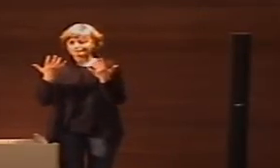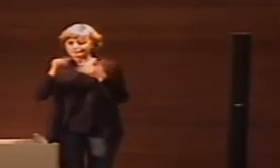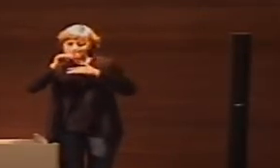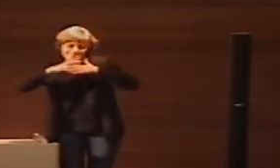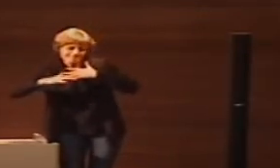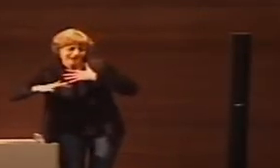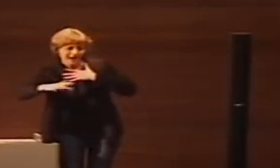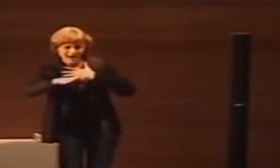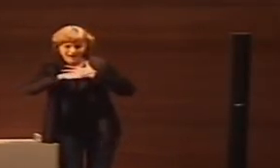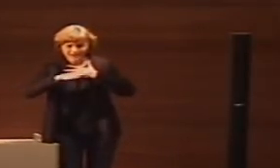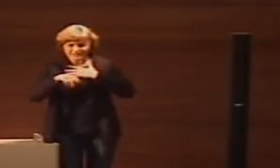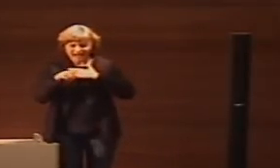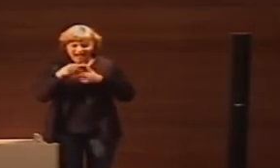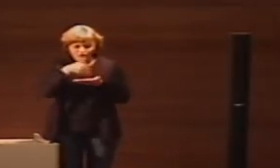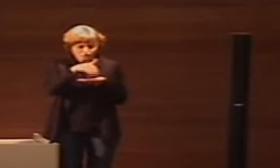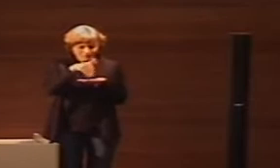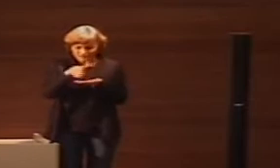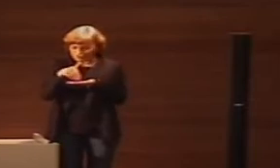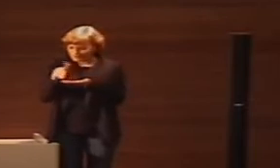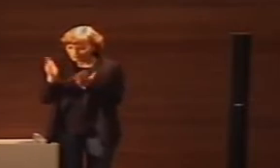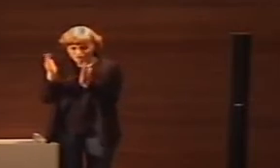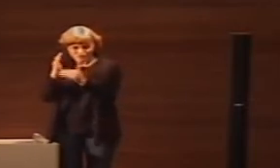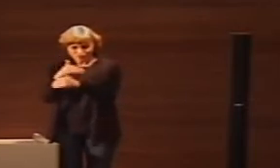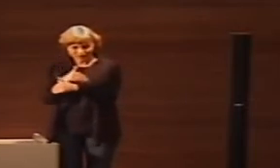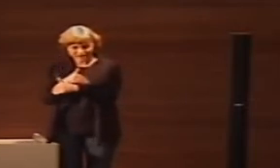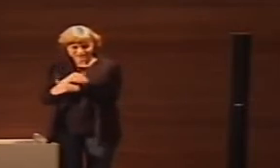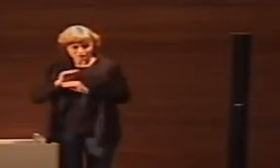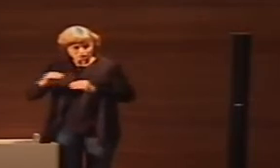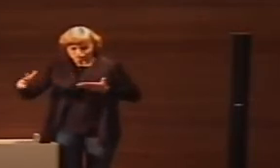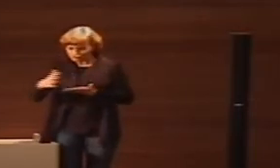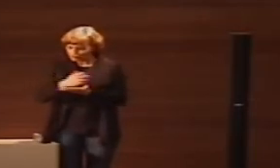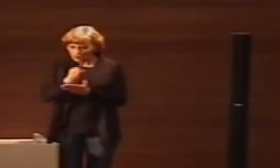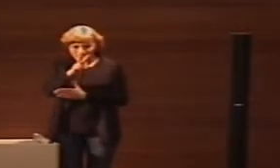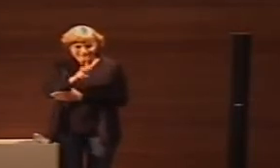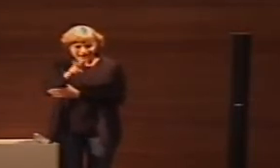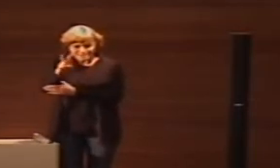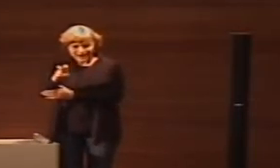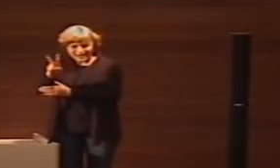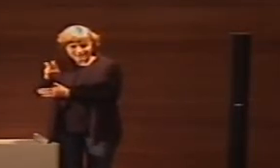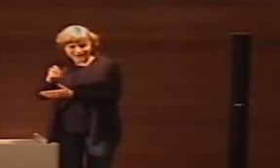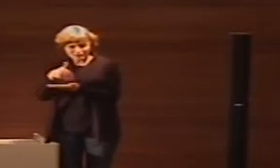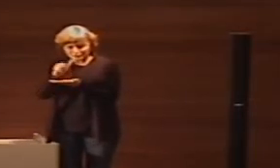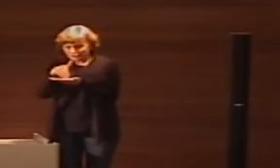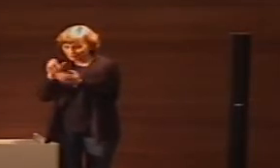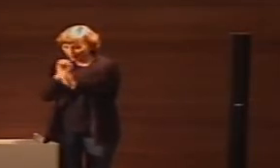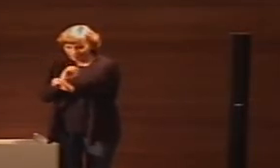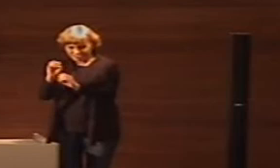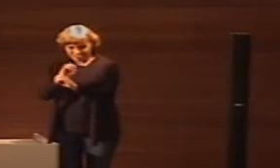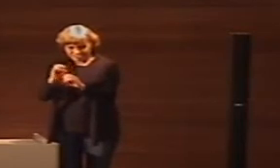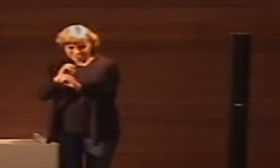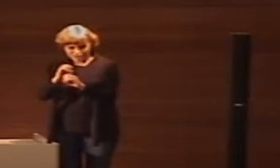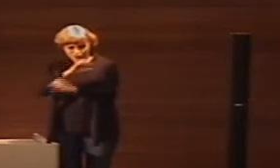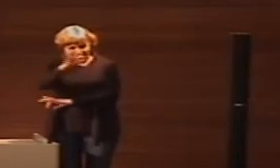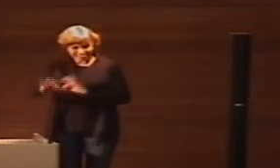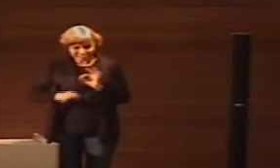el petróleo, sino un residuo de la naturaleza? Y es en el que justamente edificamos nuestra civilización actual. Pero bueno, la mayoría de ciclos de la